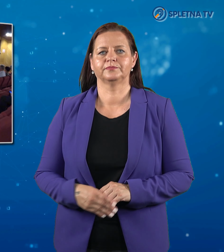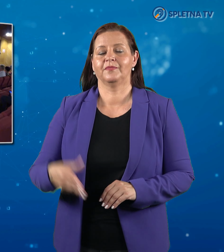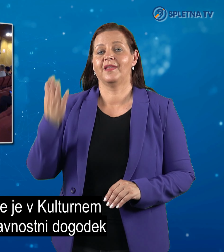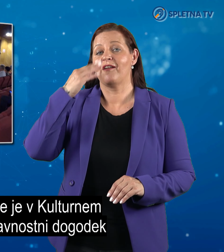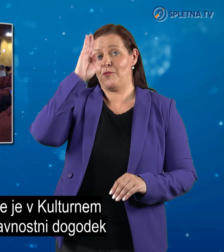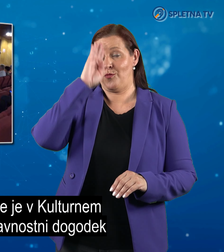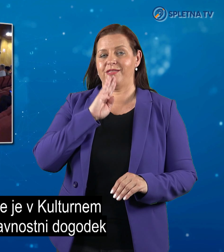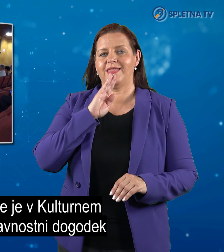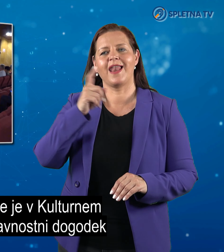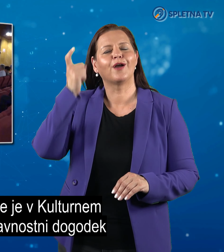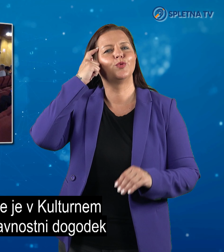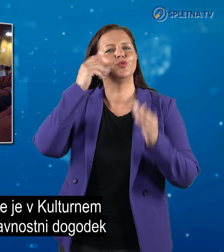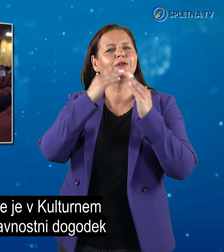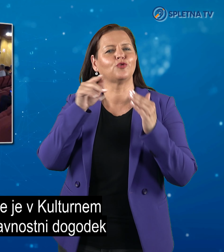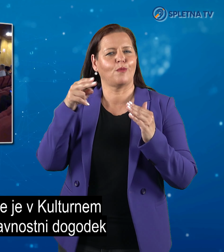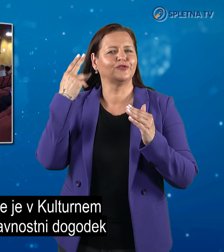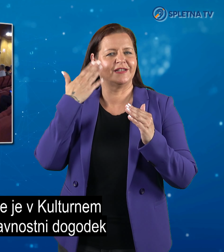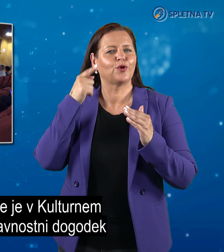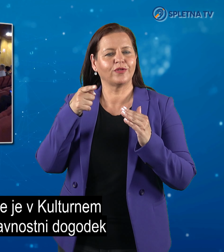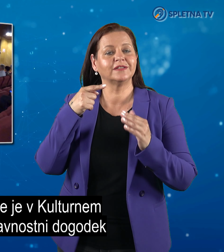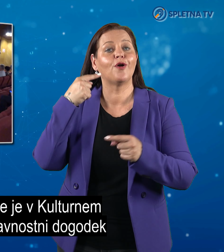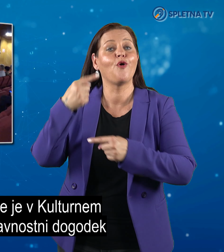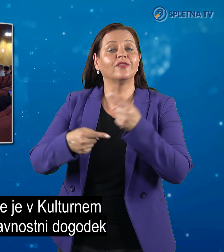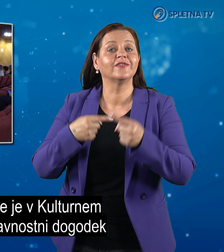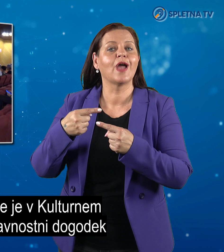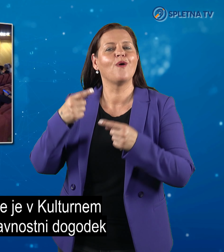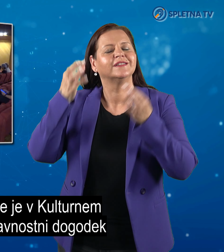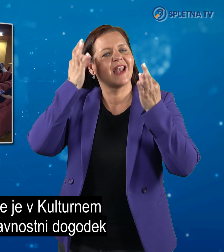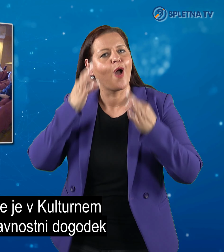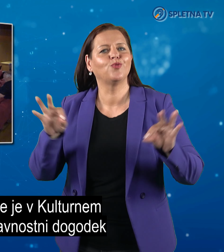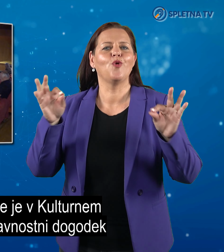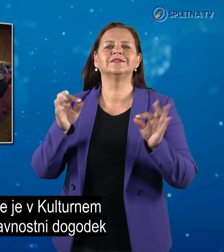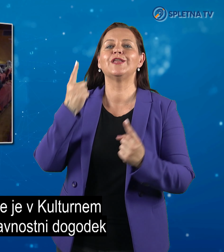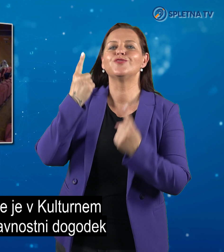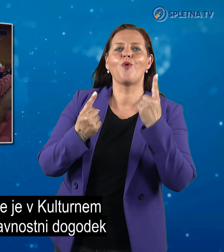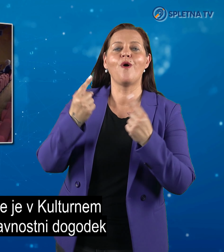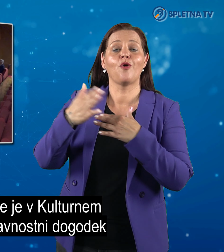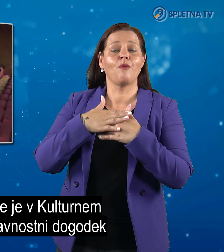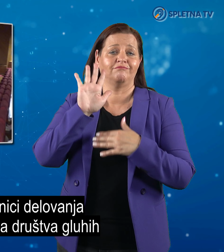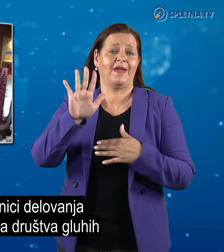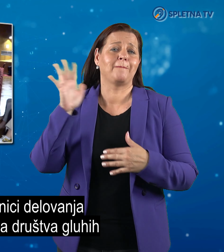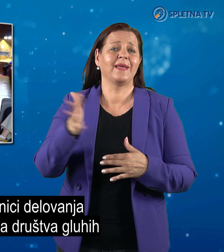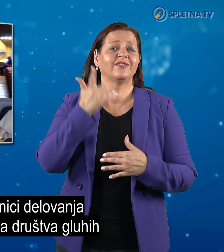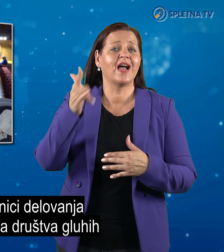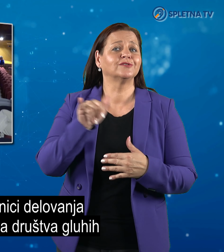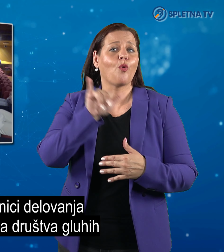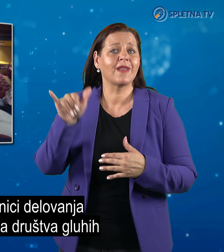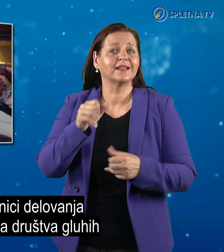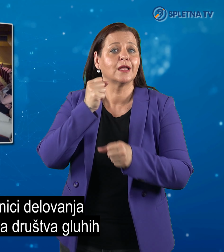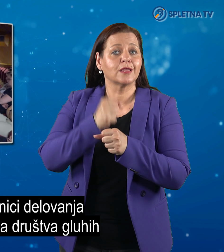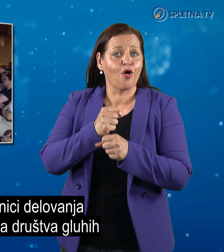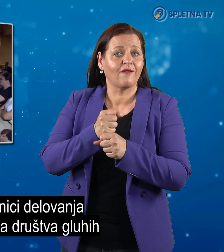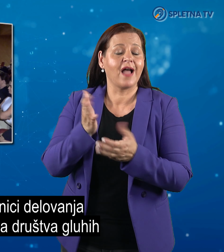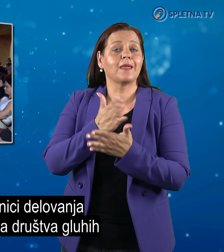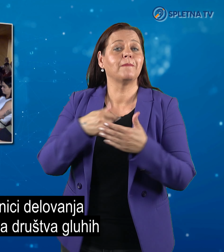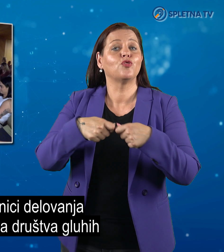V ponedeljek se je v Kulturnem domu odvijal slavnostni dogodek ob 25. obletnici delovanja medobčinskega društva gluhih